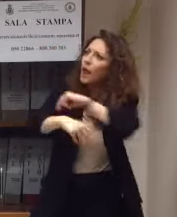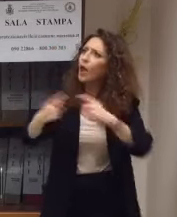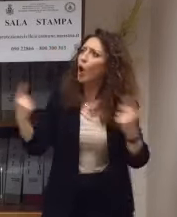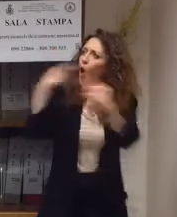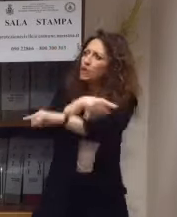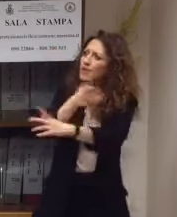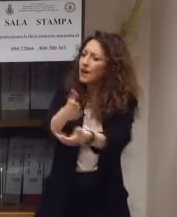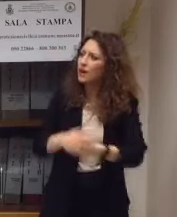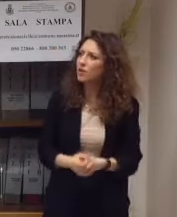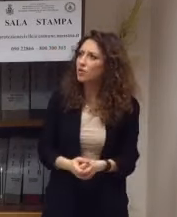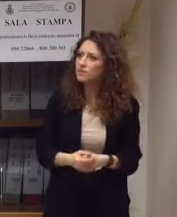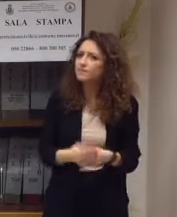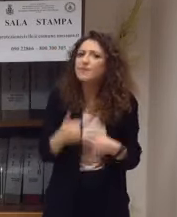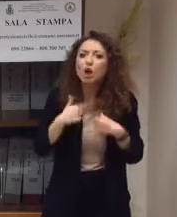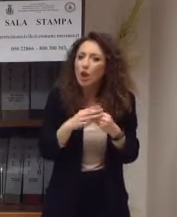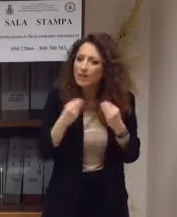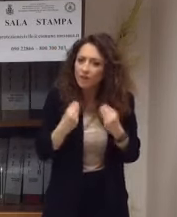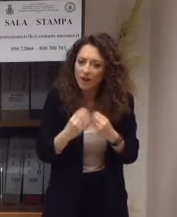E allora